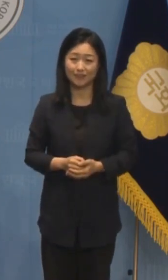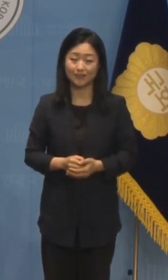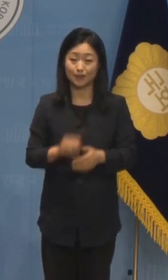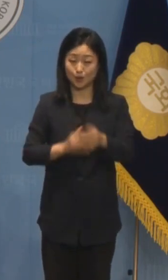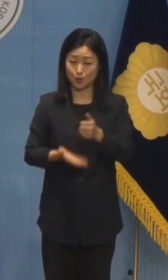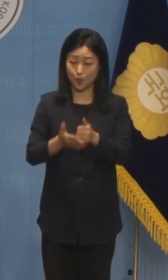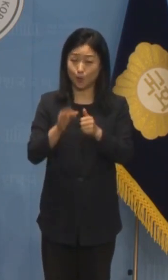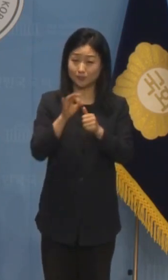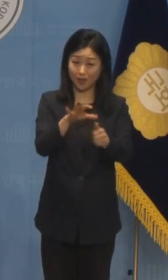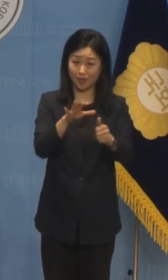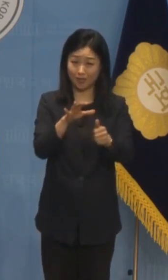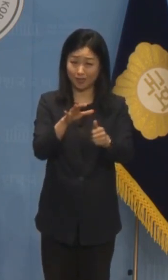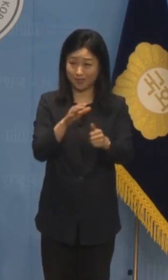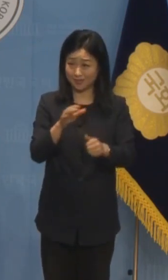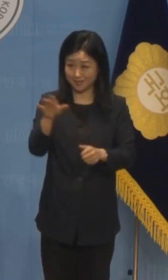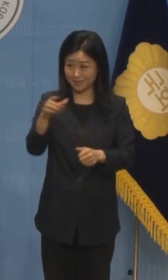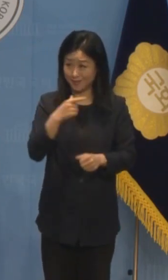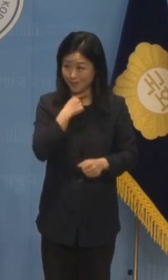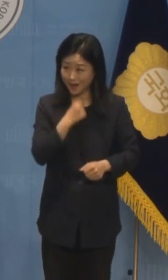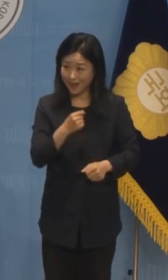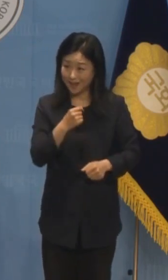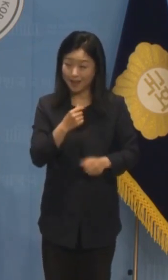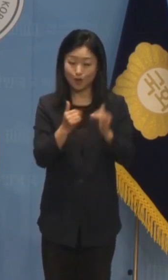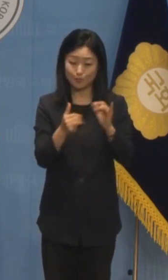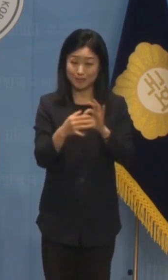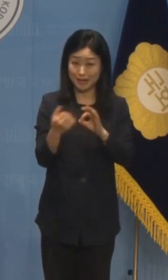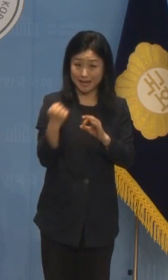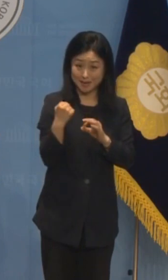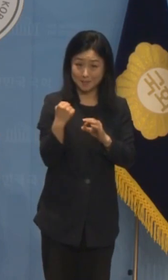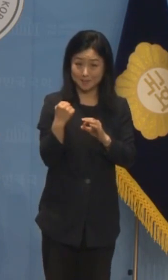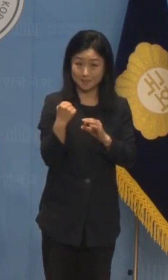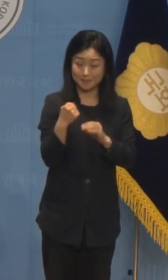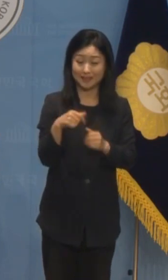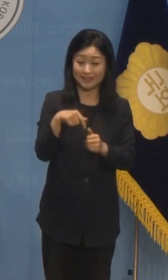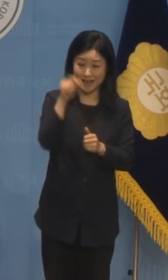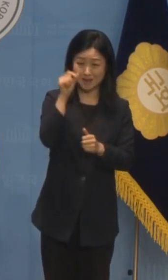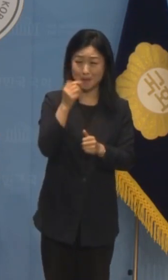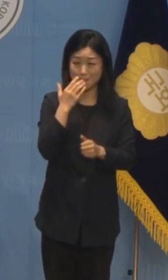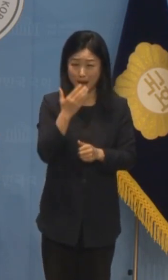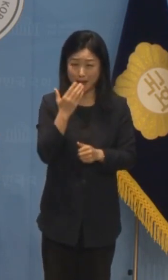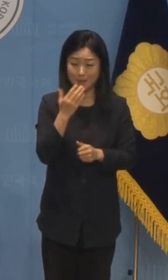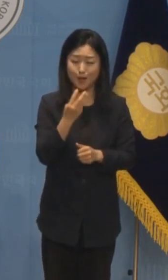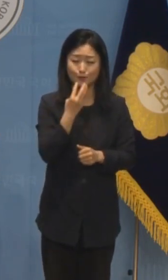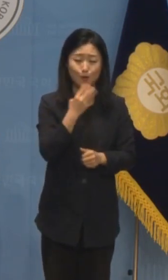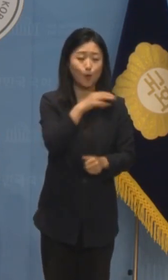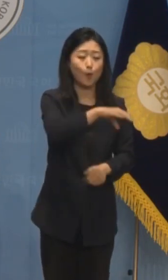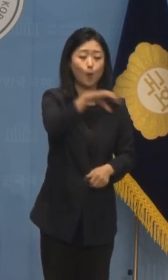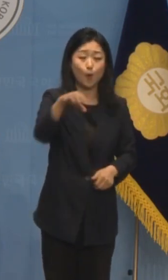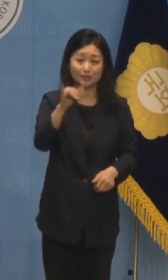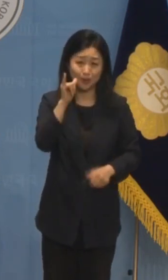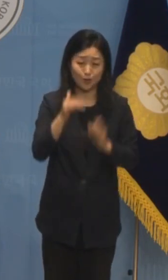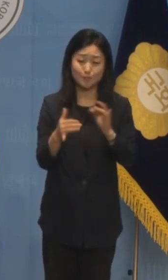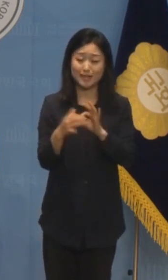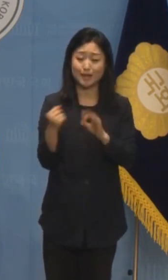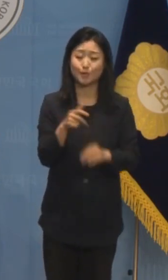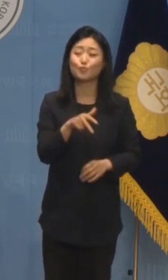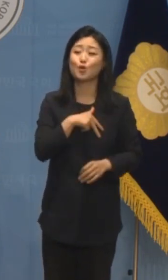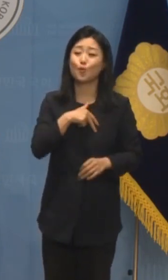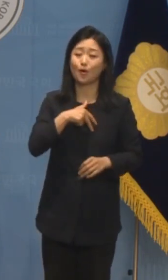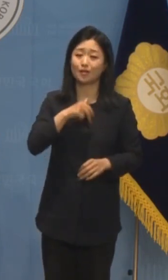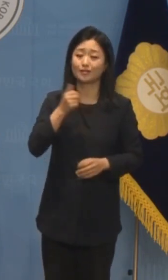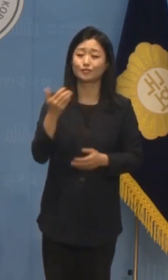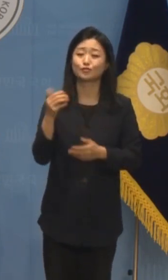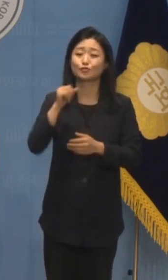공천이야 따놓은 당상이고 국민의힘 공천이 곧 당선인 곳이 서울에도 여러 곳일 텐데 국민의힘의 국회의원 되는